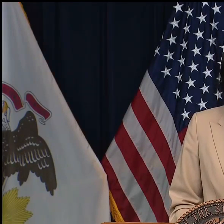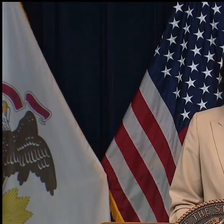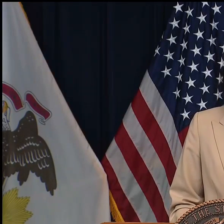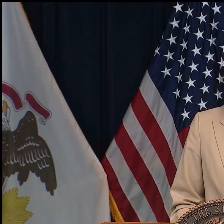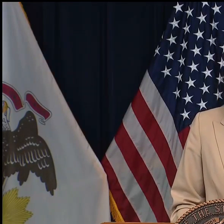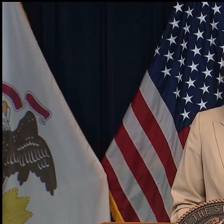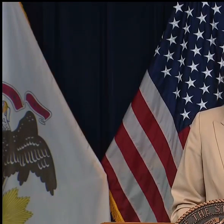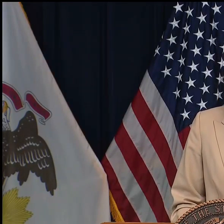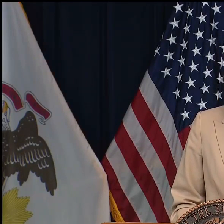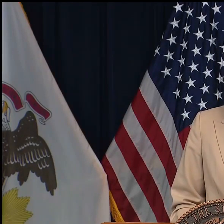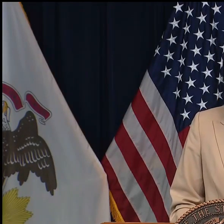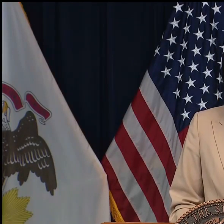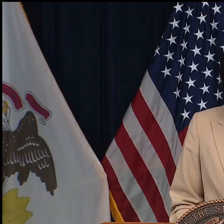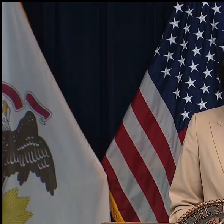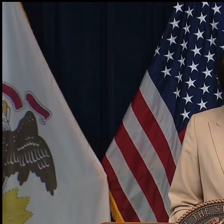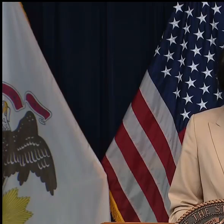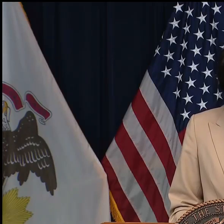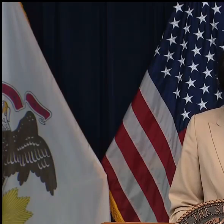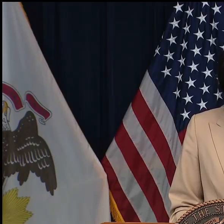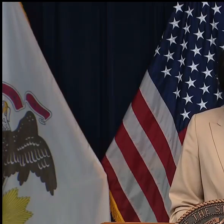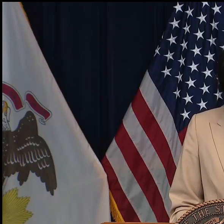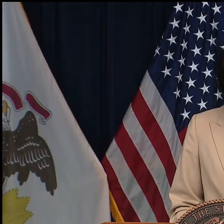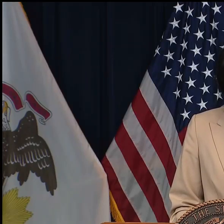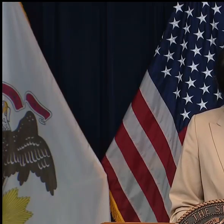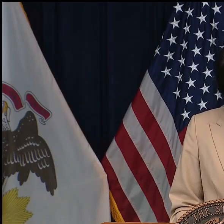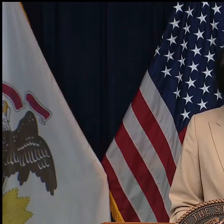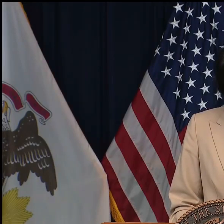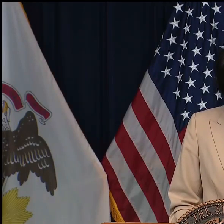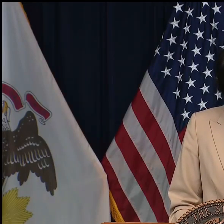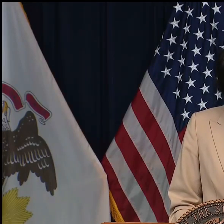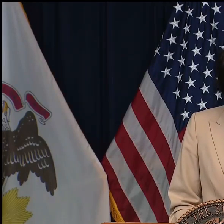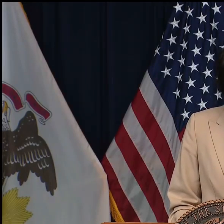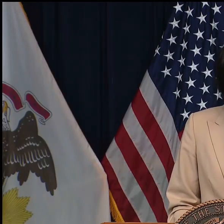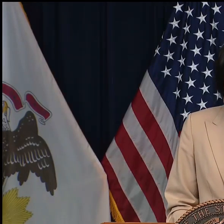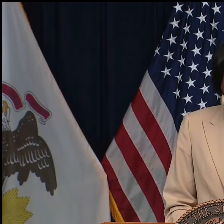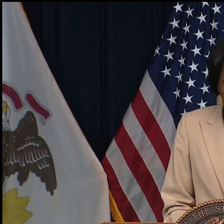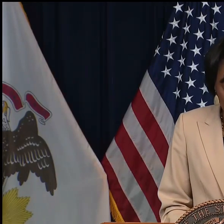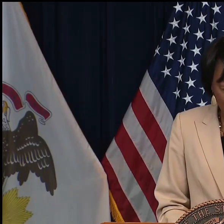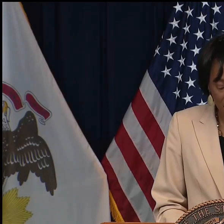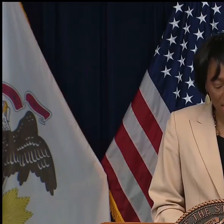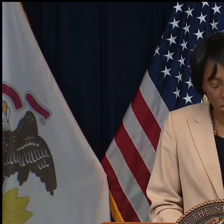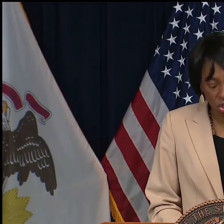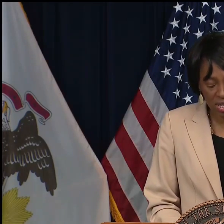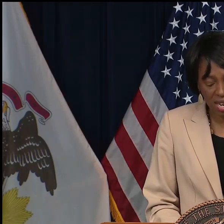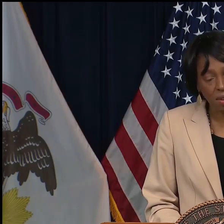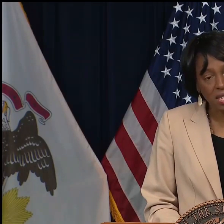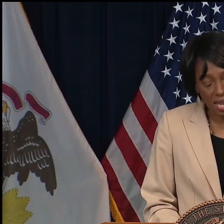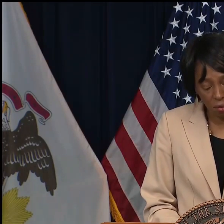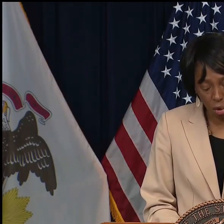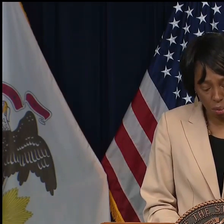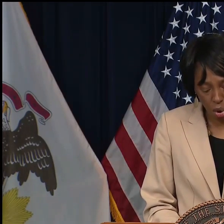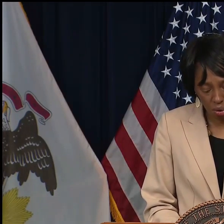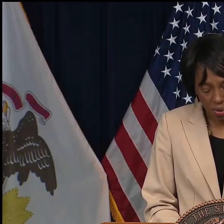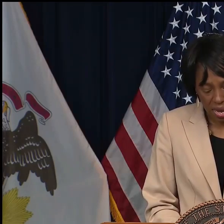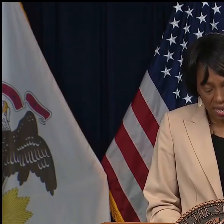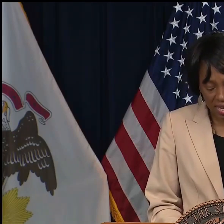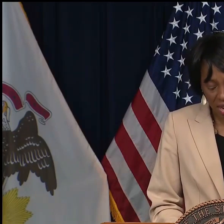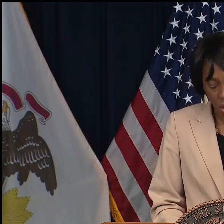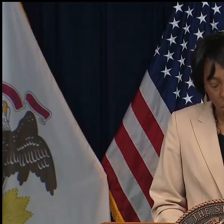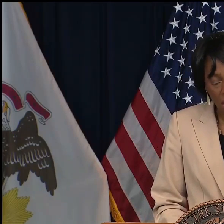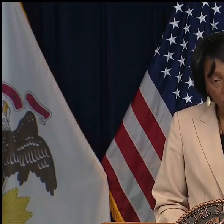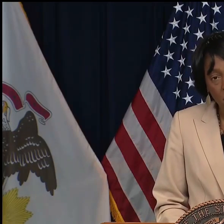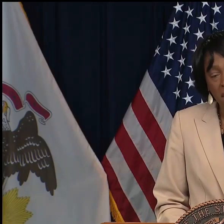3,111 vidas perdidas. A partir de la medianoche se